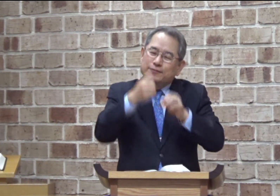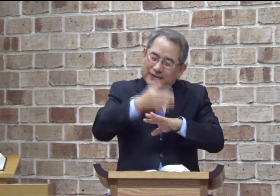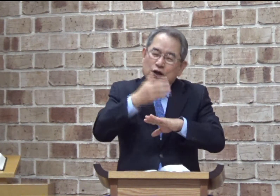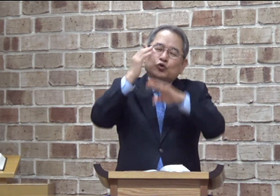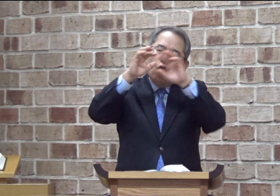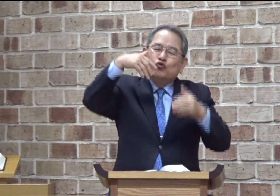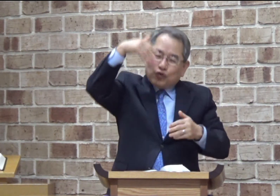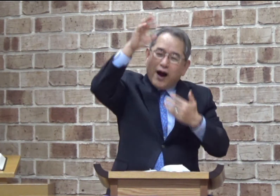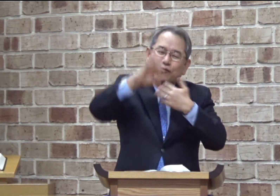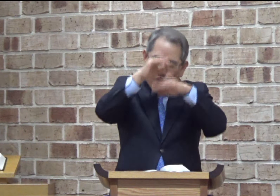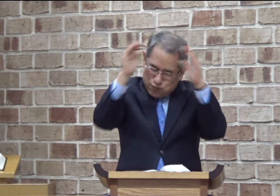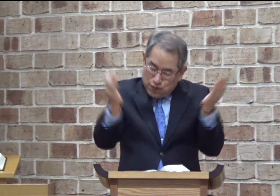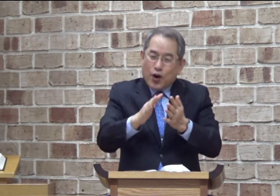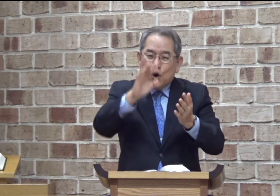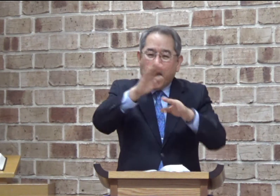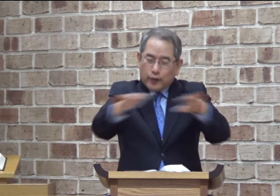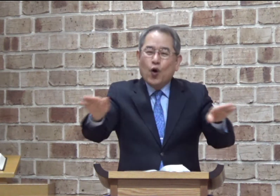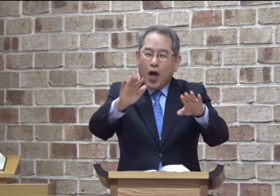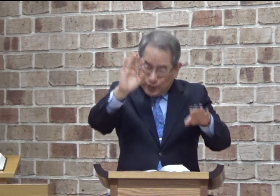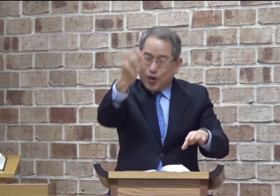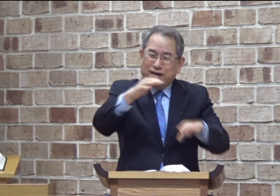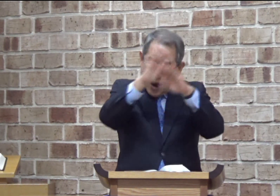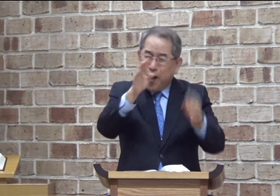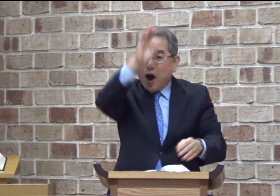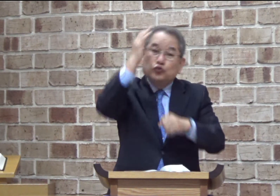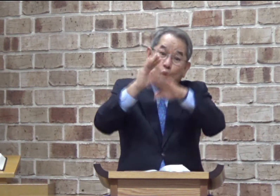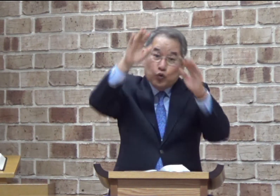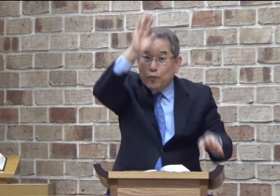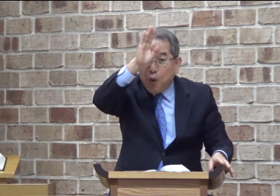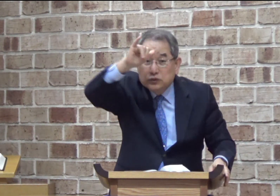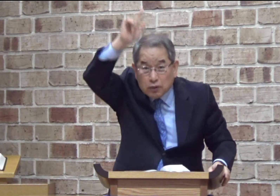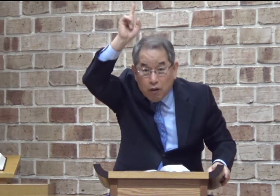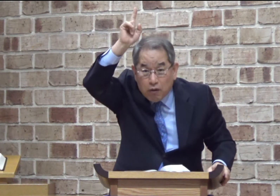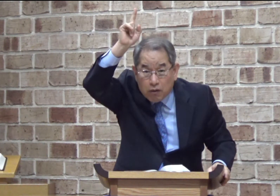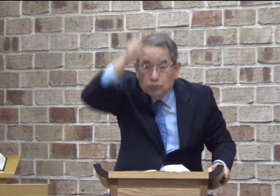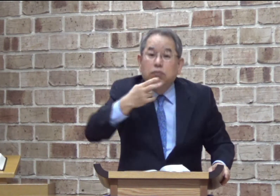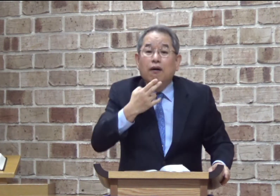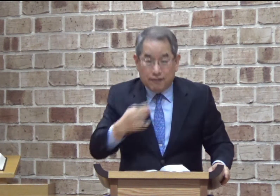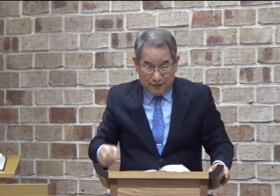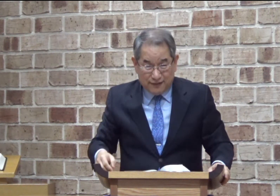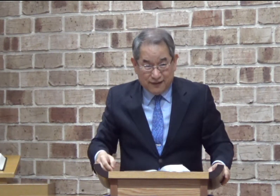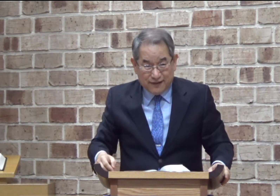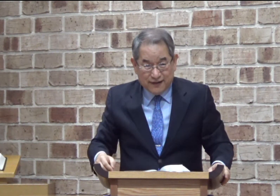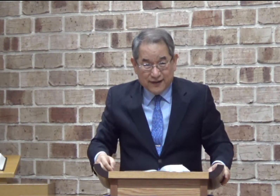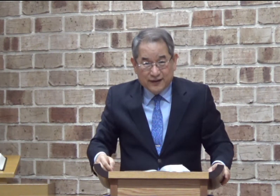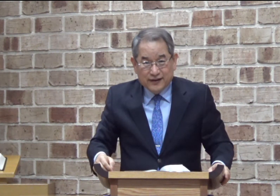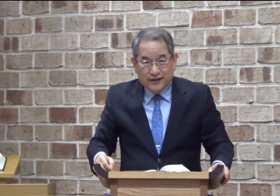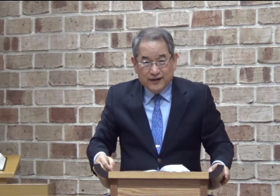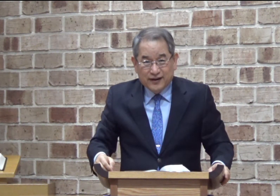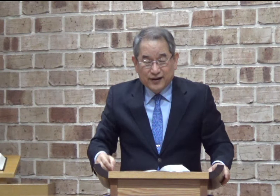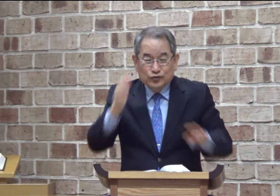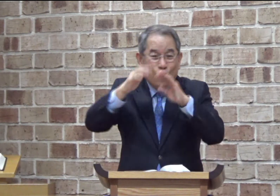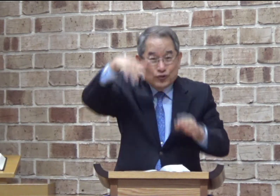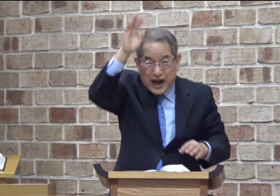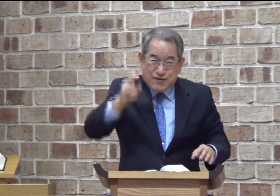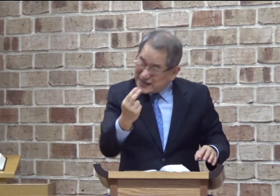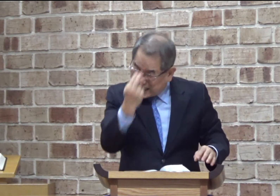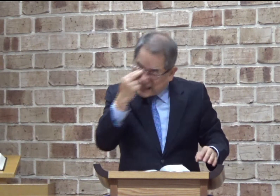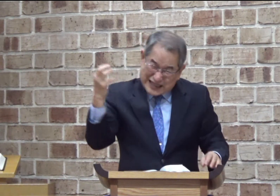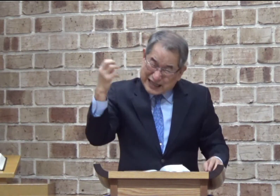섬길 수 있는 것입니다. 오히려 괜찮다. 내가 천국에 가면 모든 것이 해결된다. 천국에는 병이